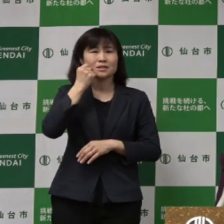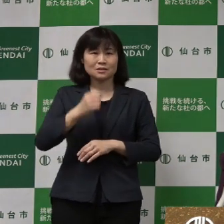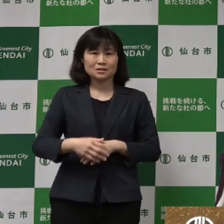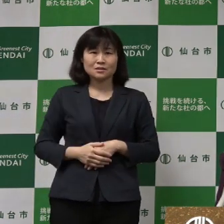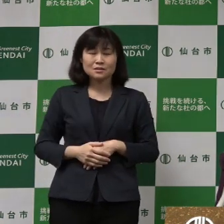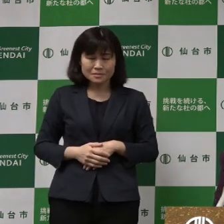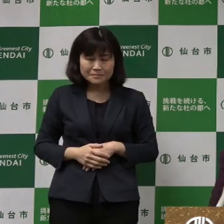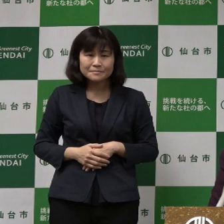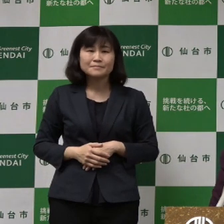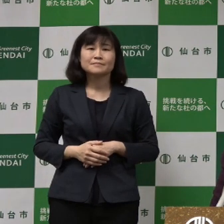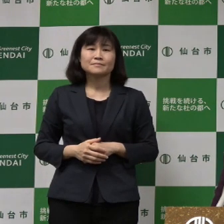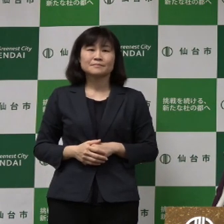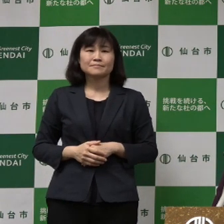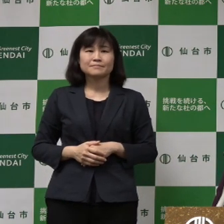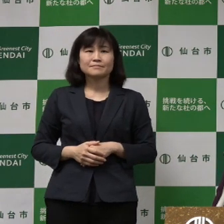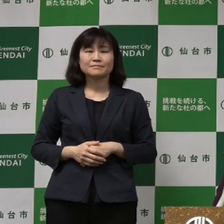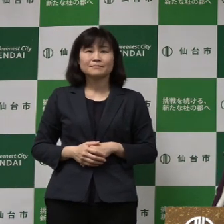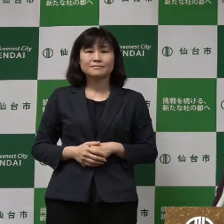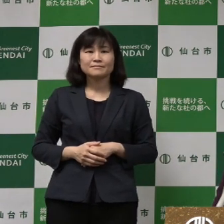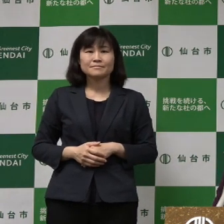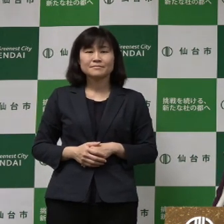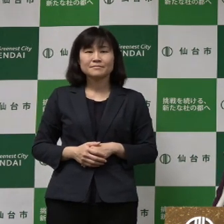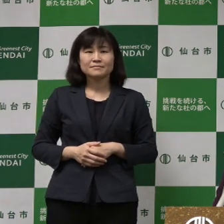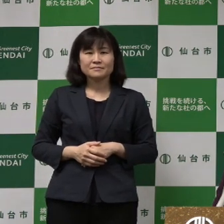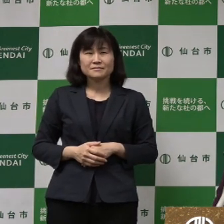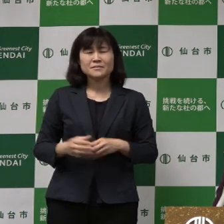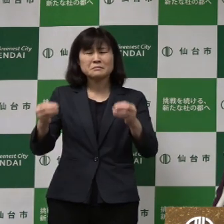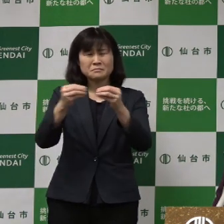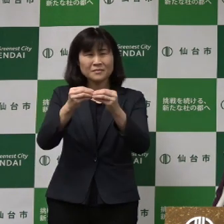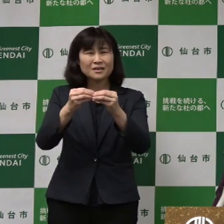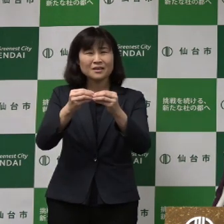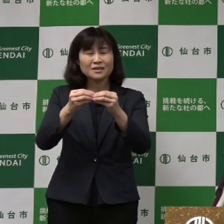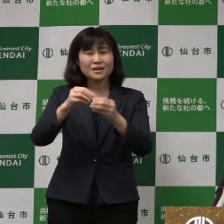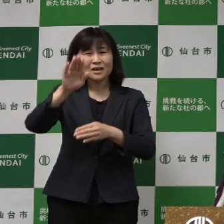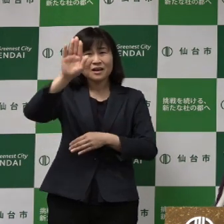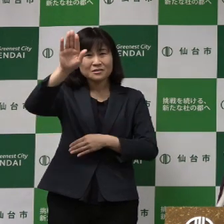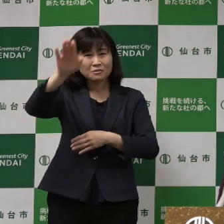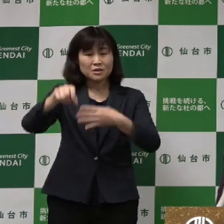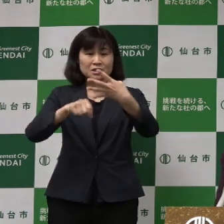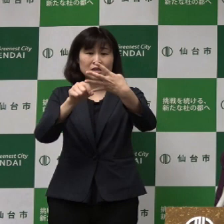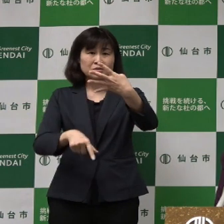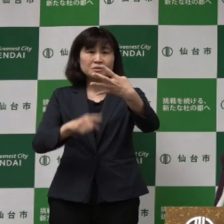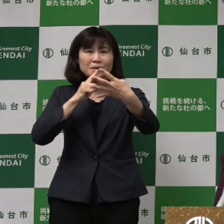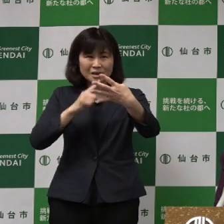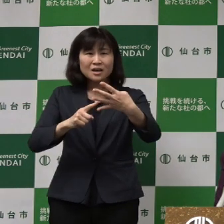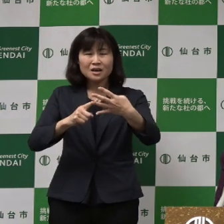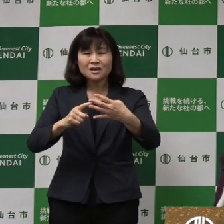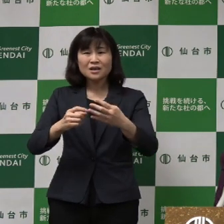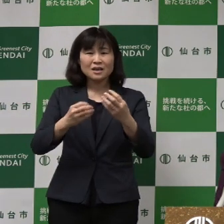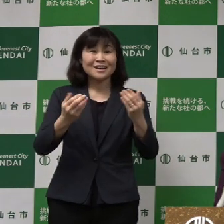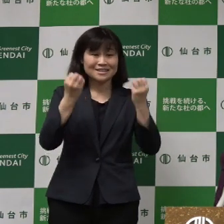。さらにこれから年度の変わり目を迎えますけれども、就職、転